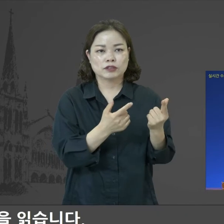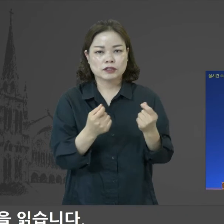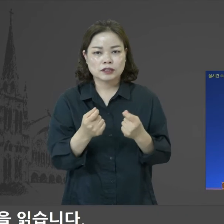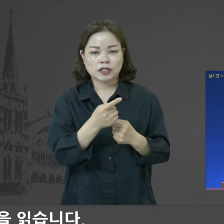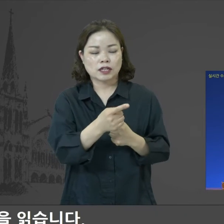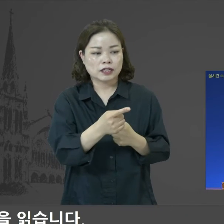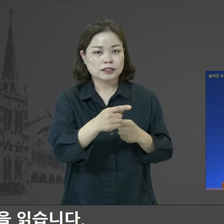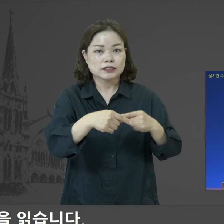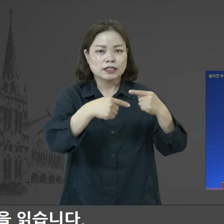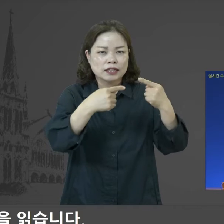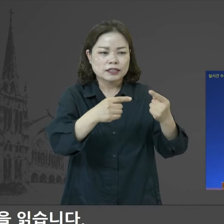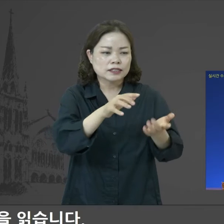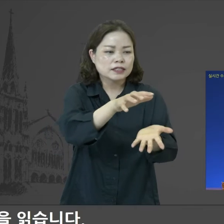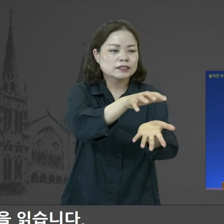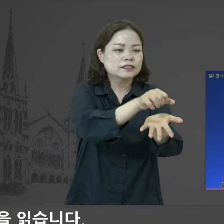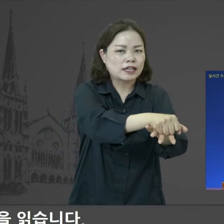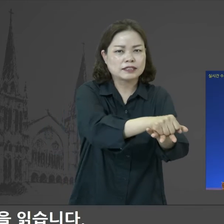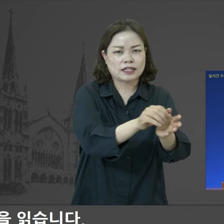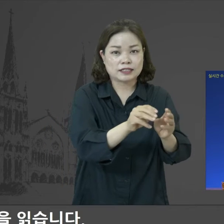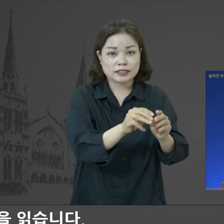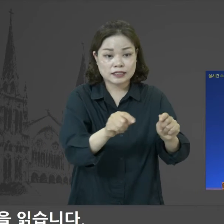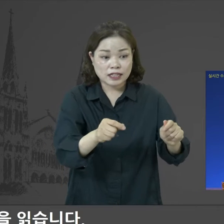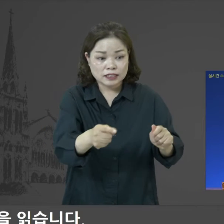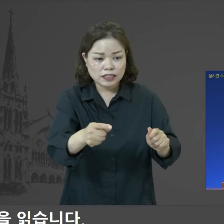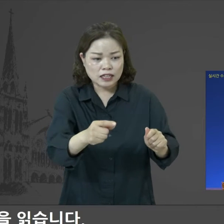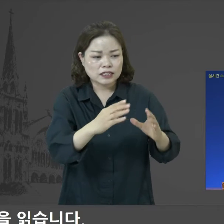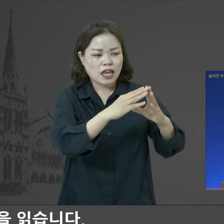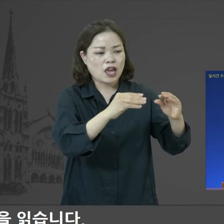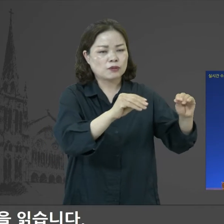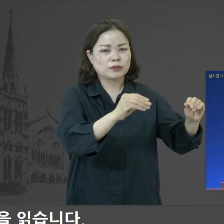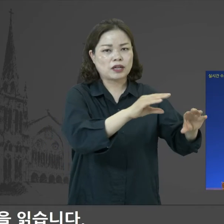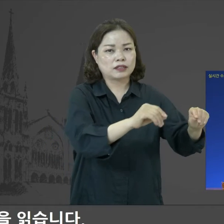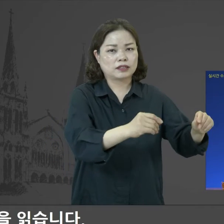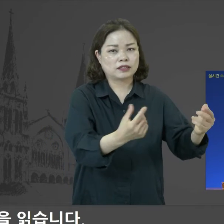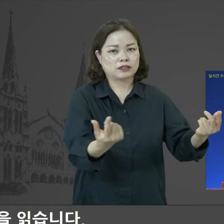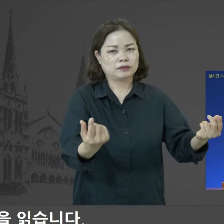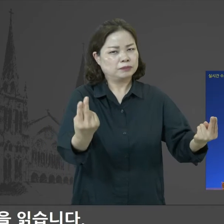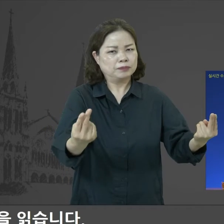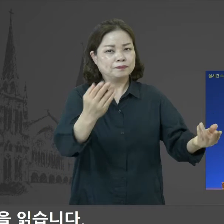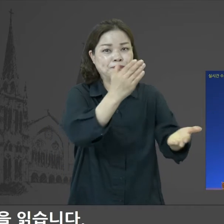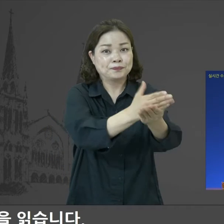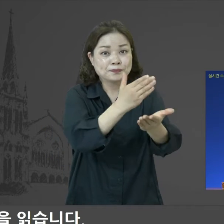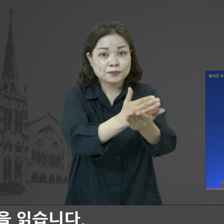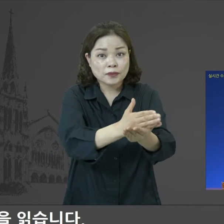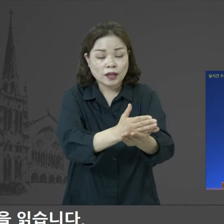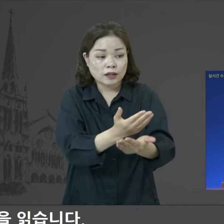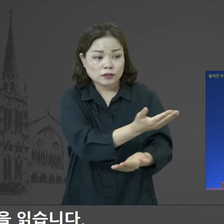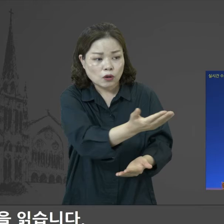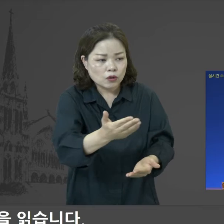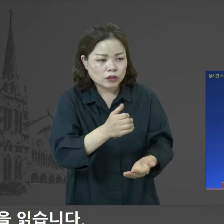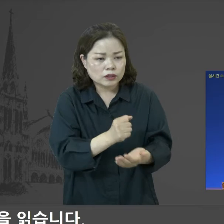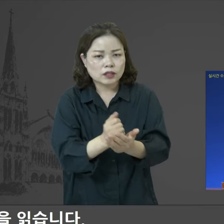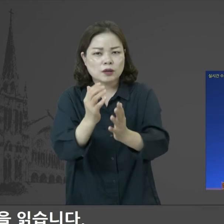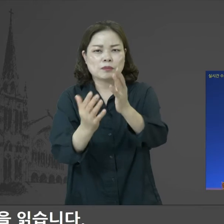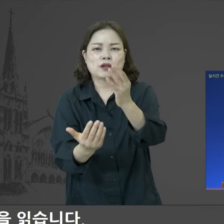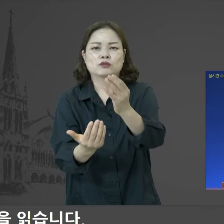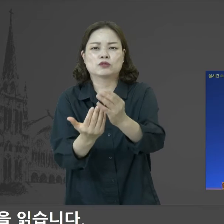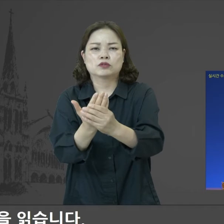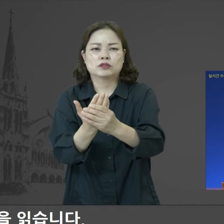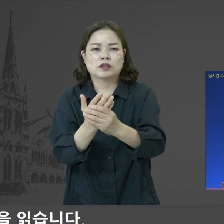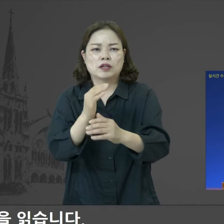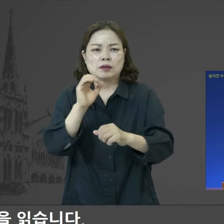네가 들어가 차지하려 하는 땅은 네가 나온 애굽 땅과 같지 아니하니 거기에서는 너희가 파종한 후에